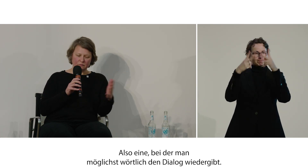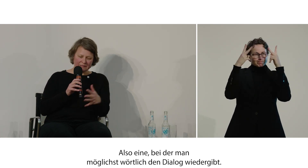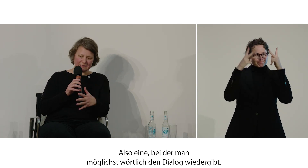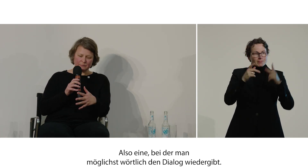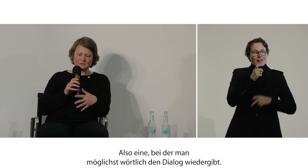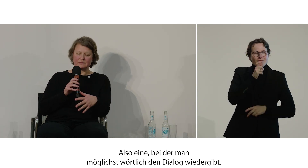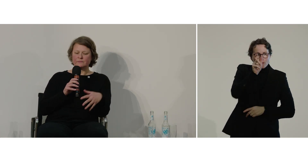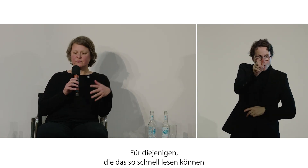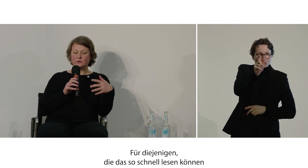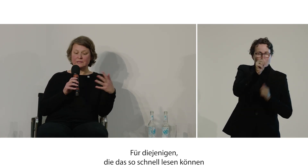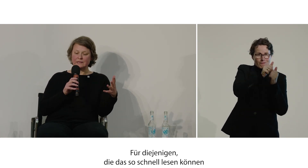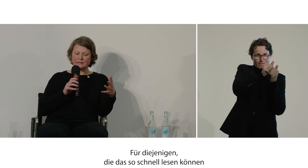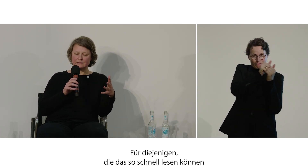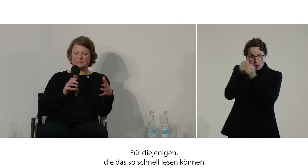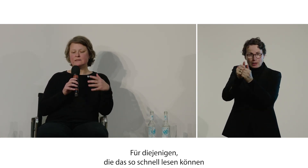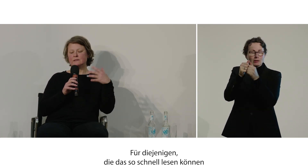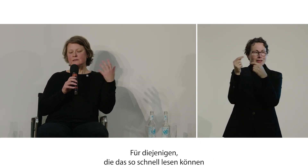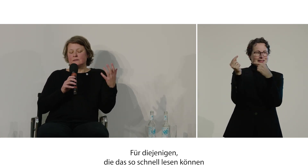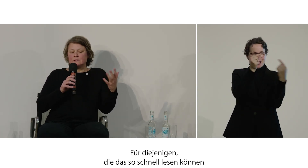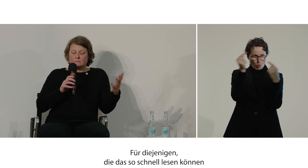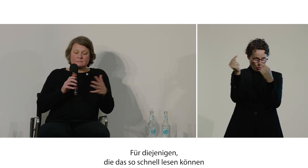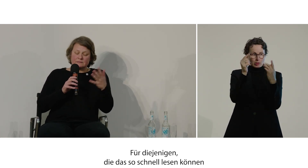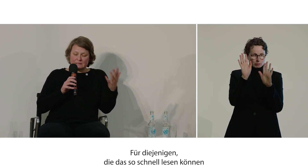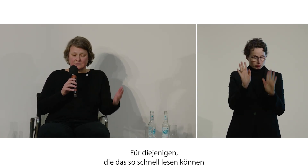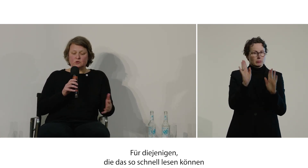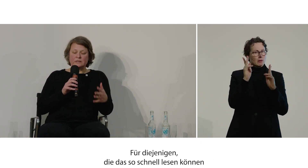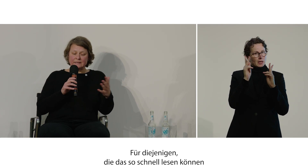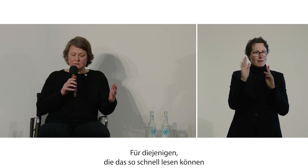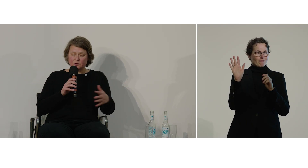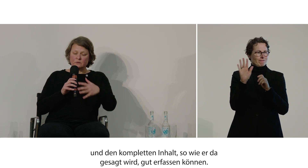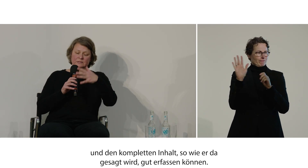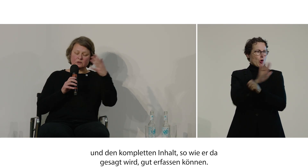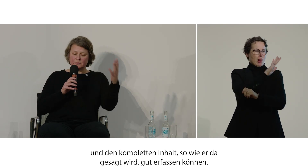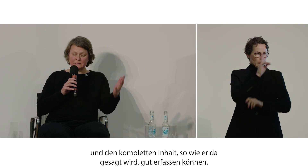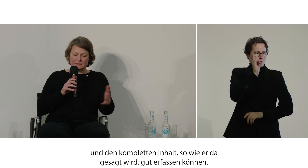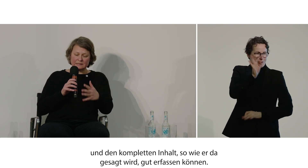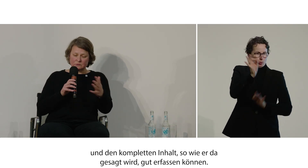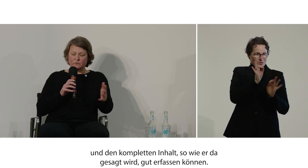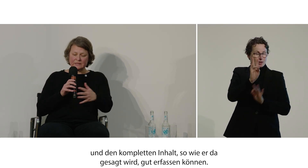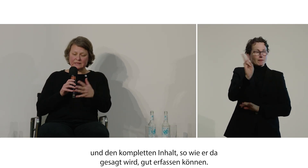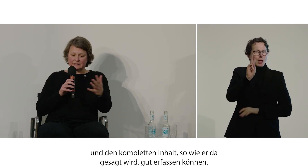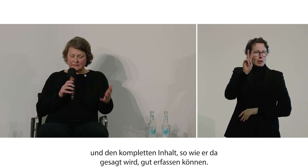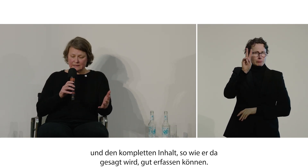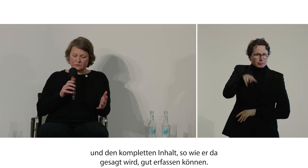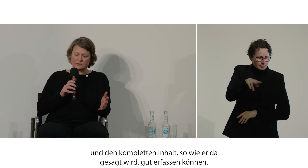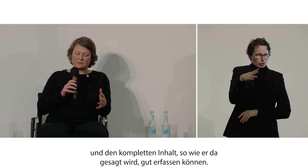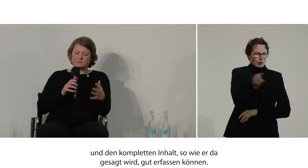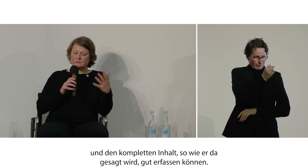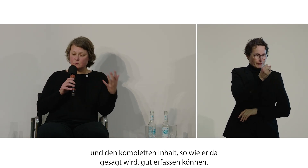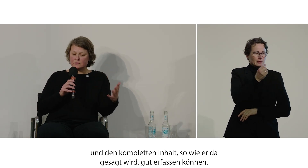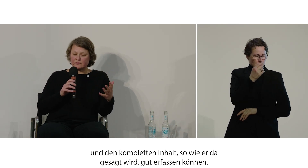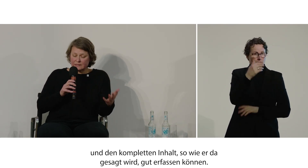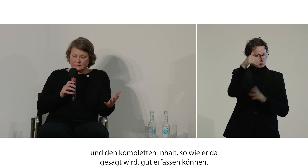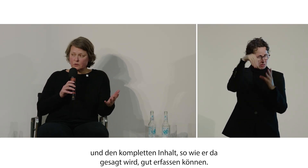Dialog wiedergibt für diejenigen, die das so schnell lesen können und den kompletten Inhalt, so wie er da gesagt wird,